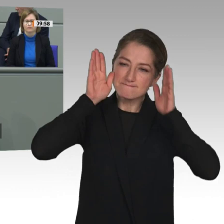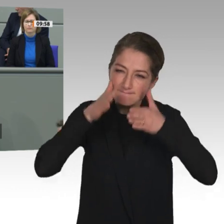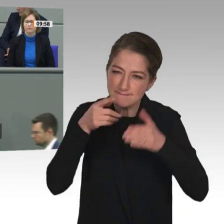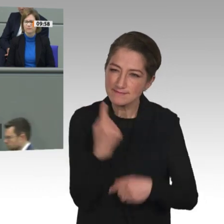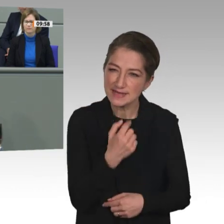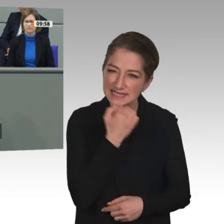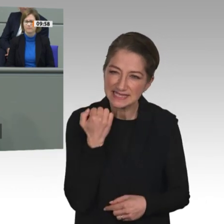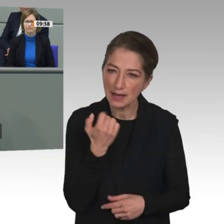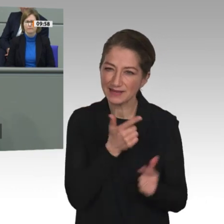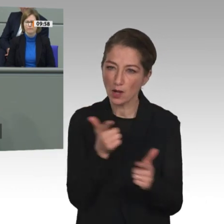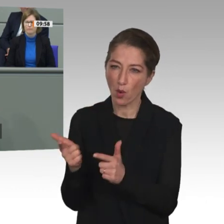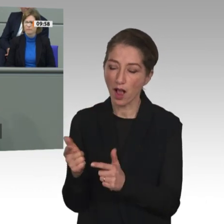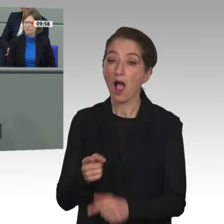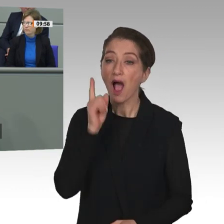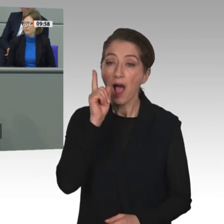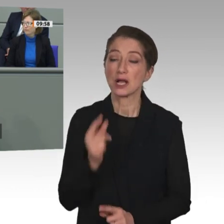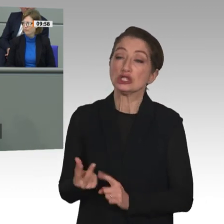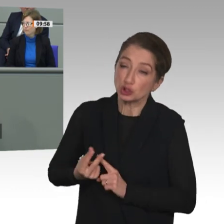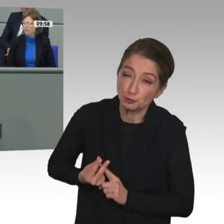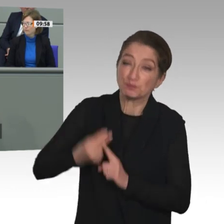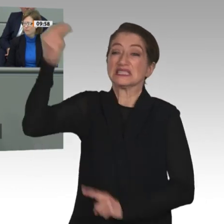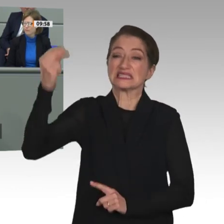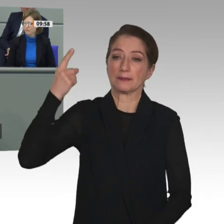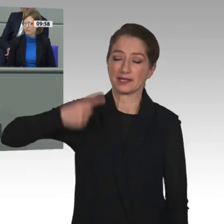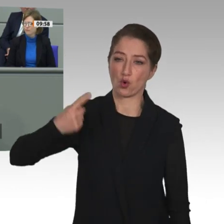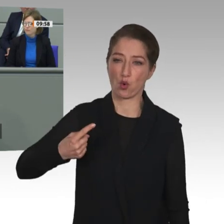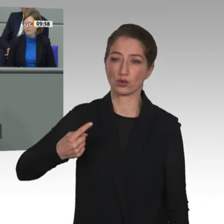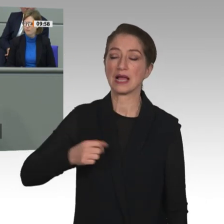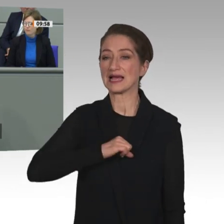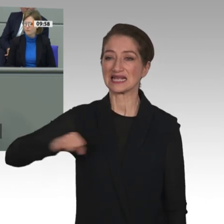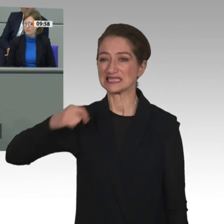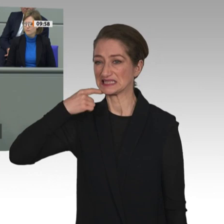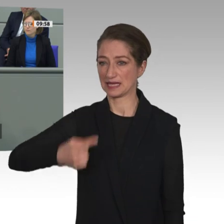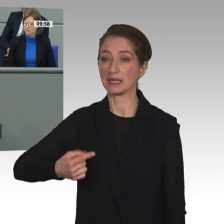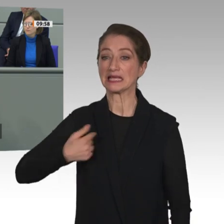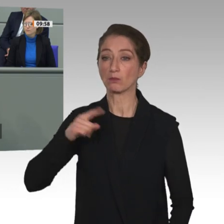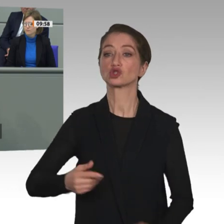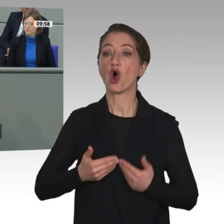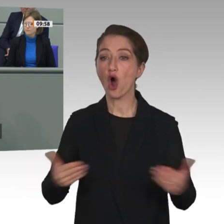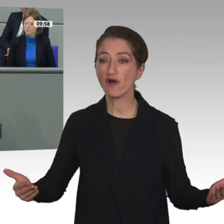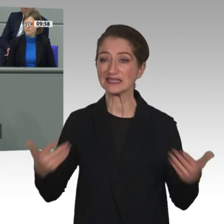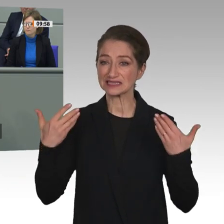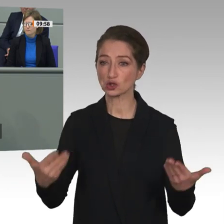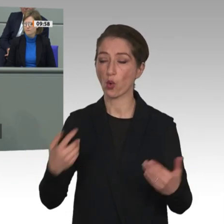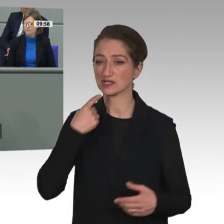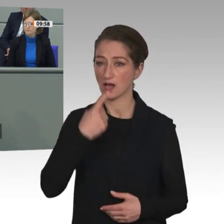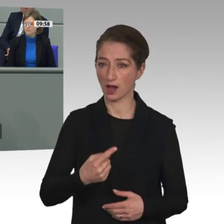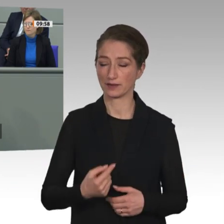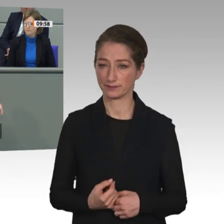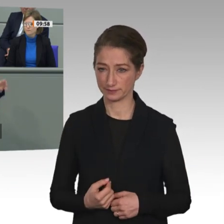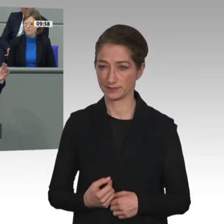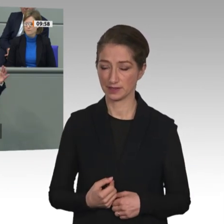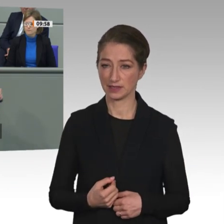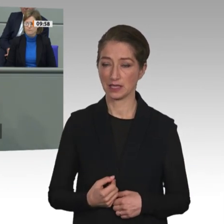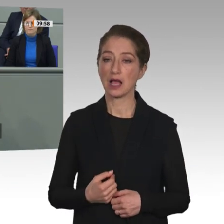vom Rechtsextremismus aus. Das muss deutlich ausgesprochen werden. Und man kann ihn nicht damit diese Bedrohung relativieren,